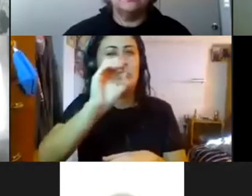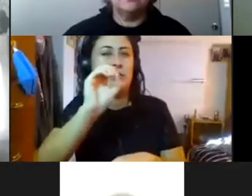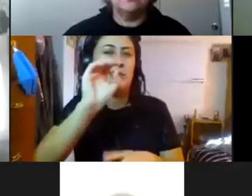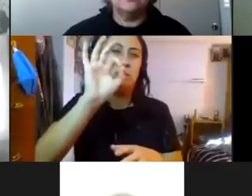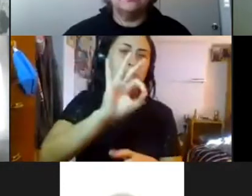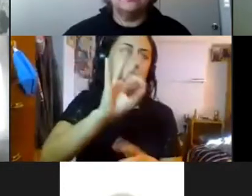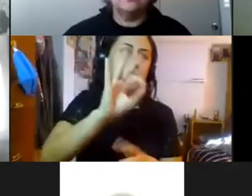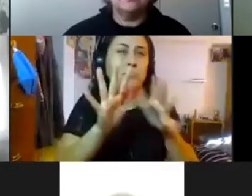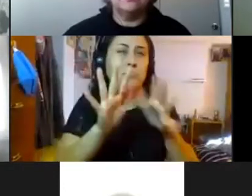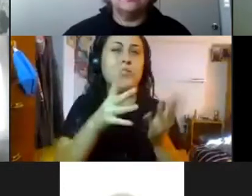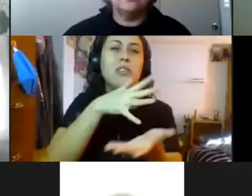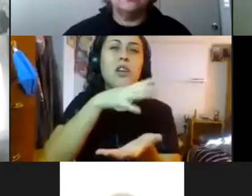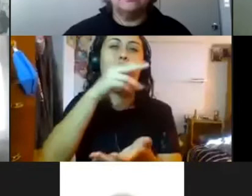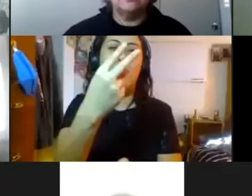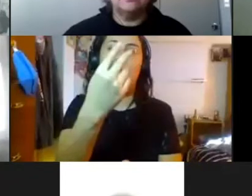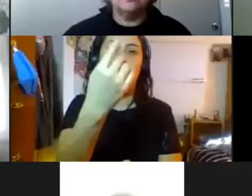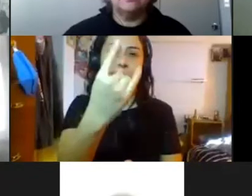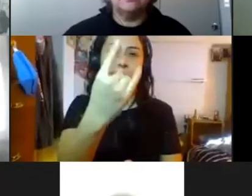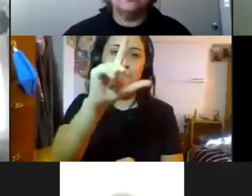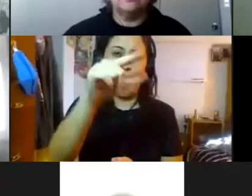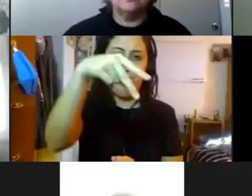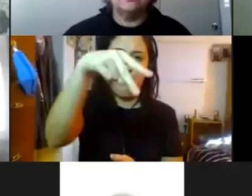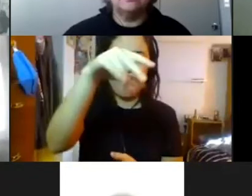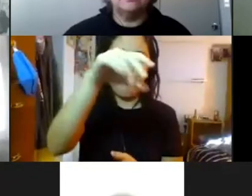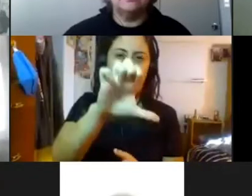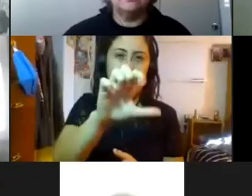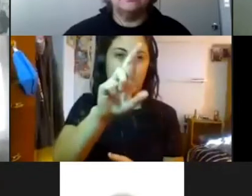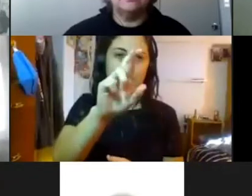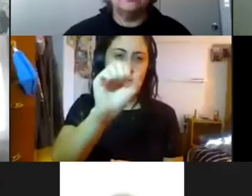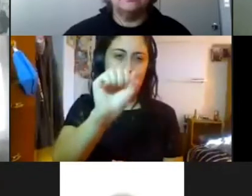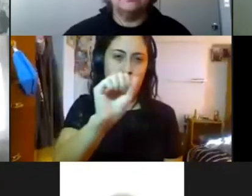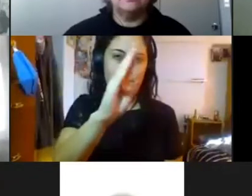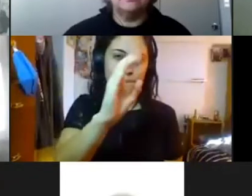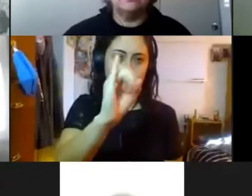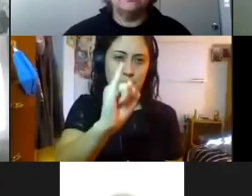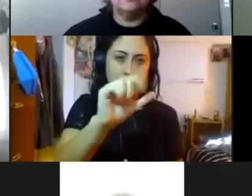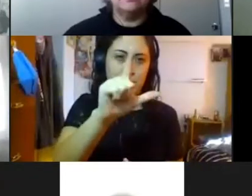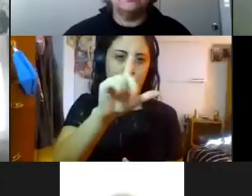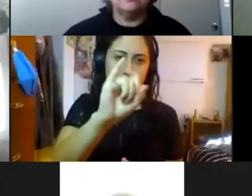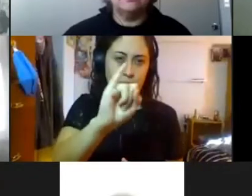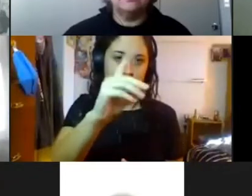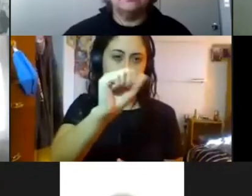un porcentaje alto de vulnerabilidad, perdón, y